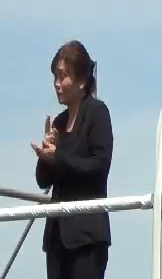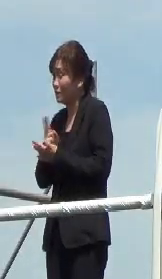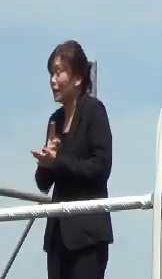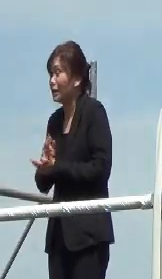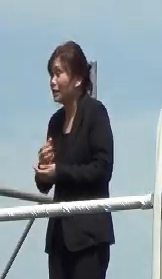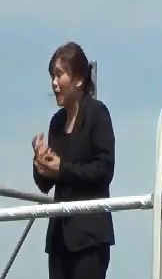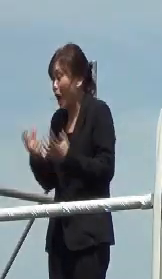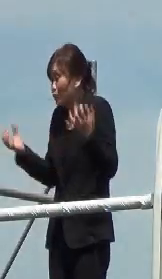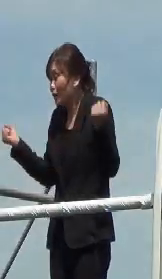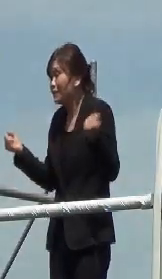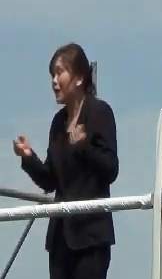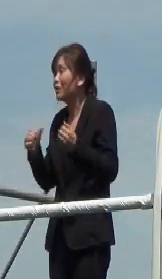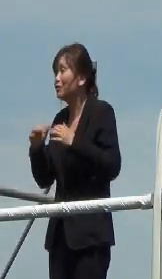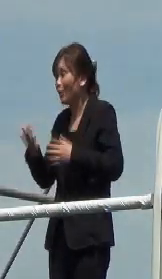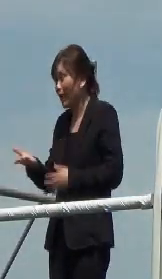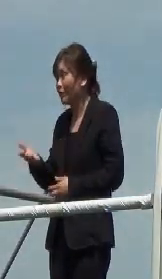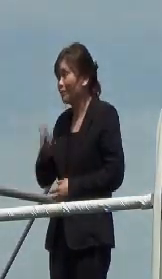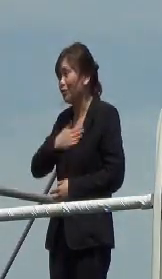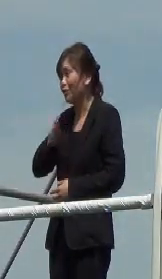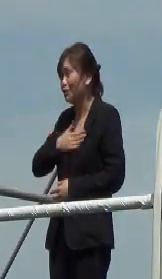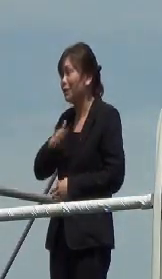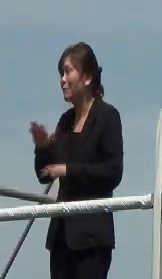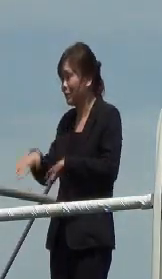知ることができました。